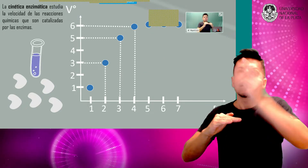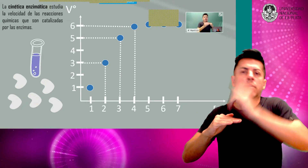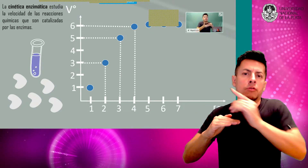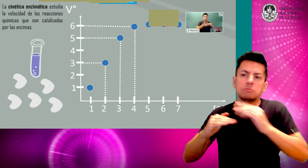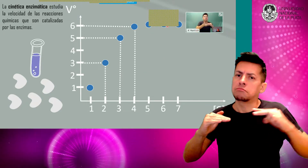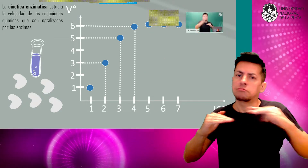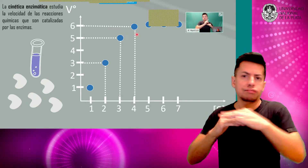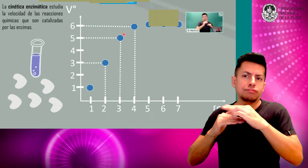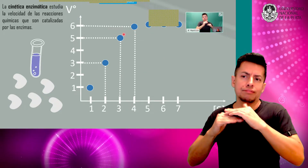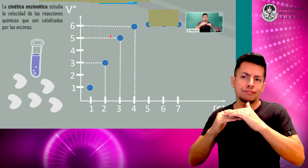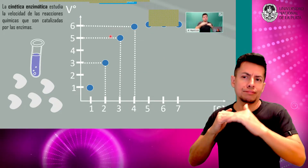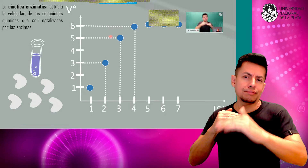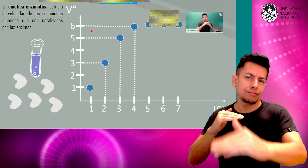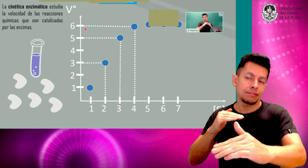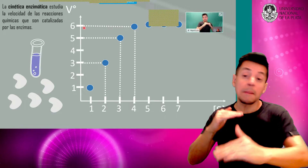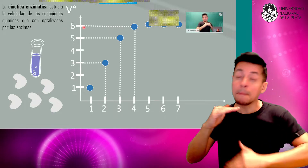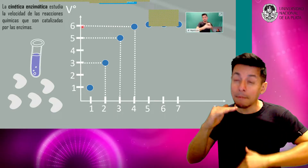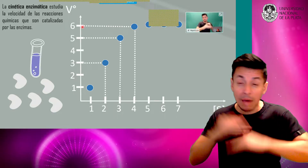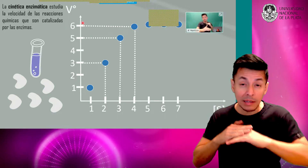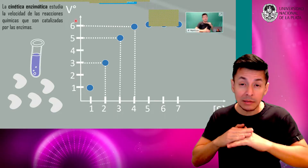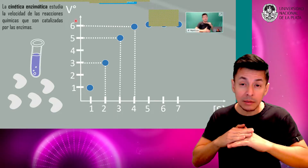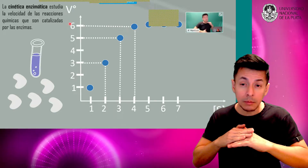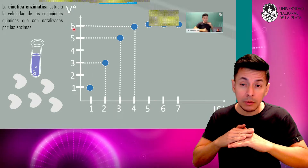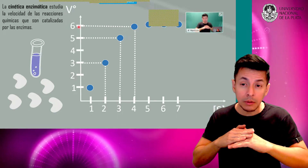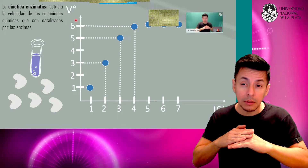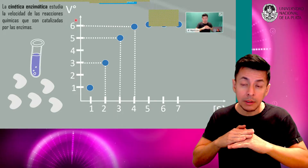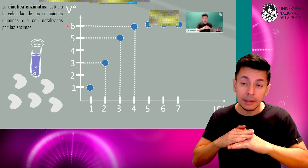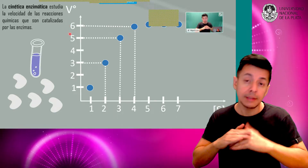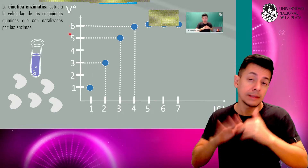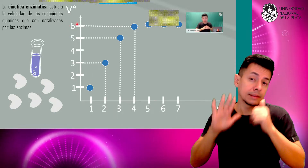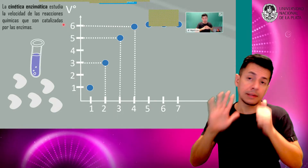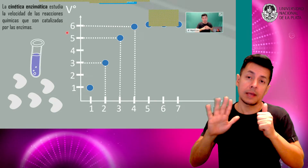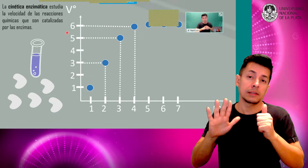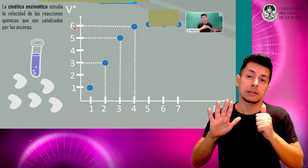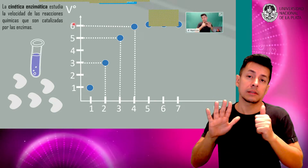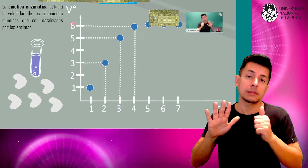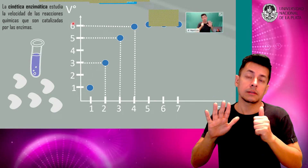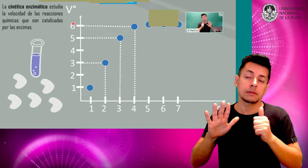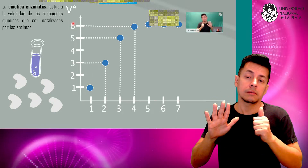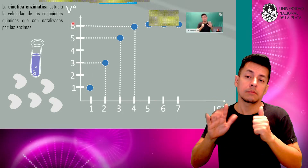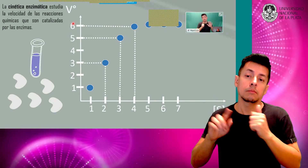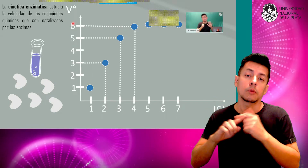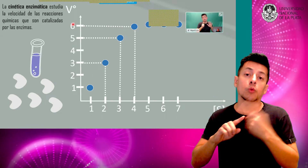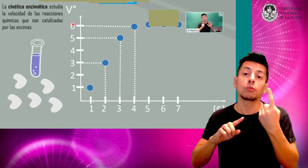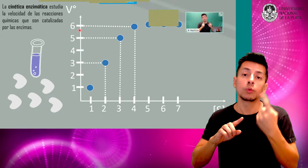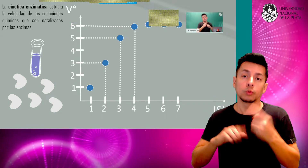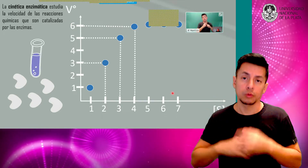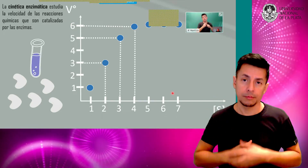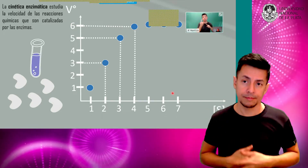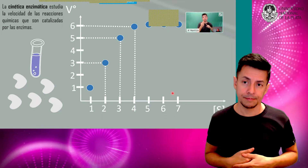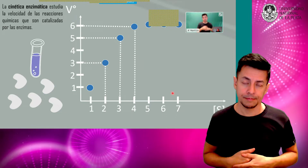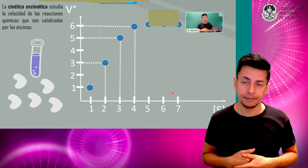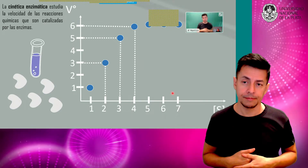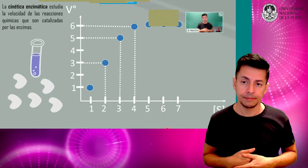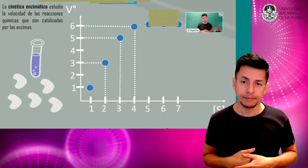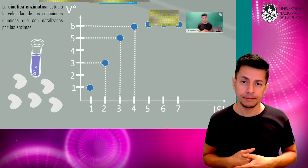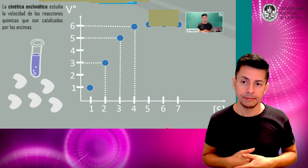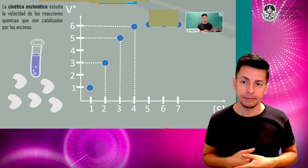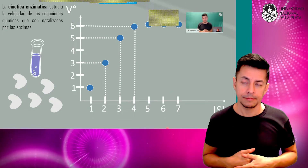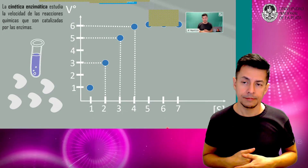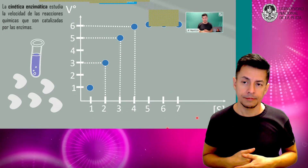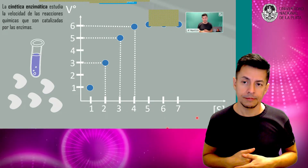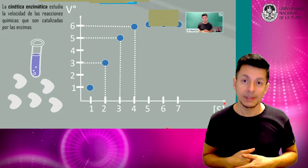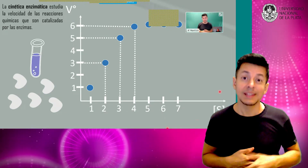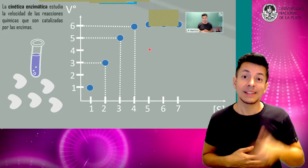velocidad de reacción. Como máximo estamos obteniendo 6 moléculas de producto por minuto. ¿Por